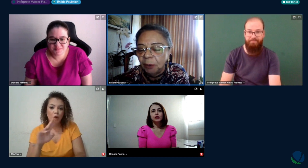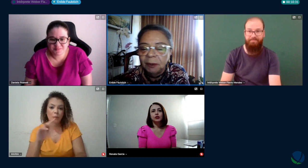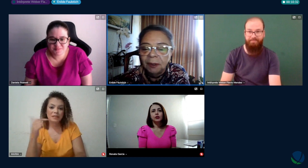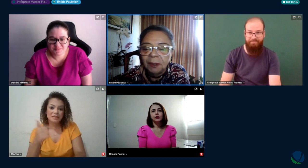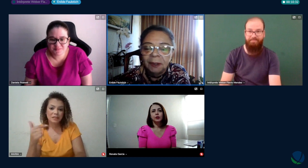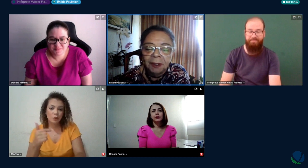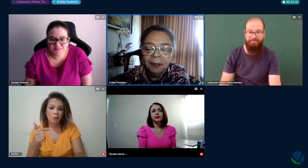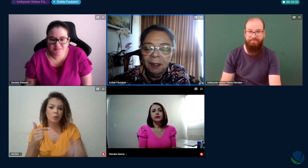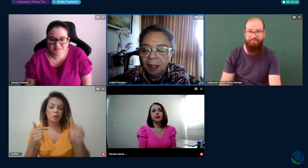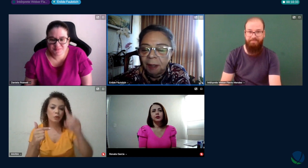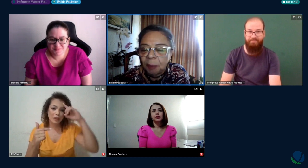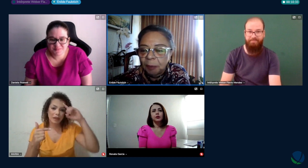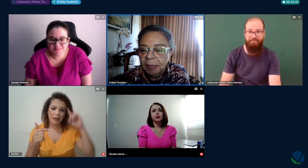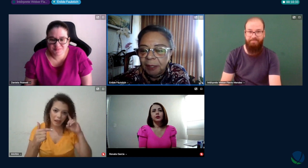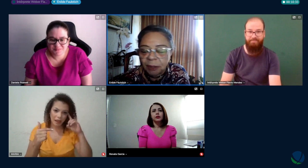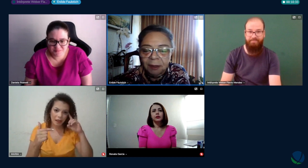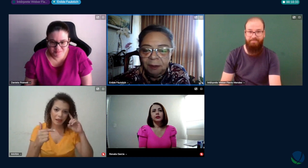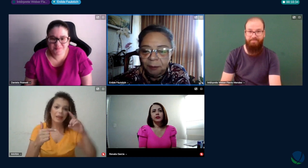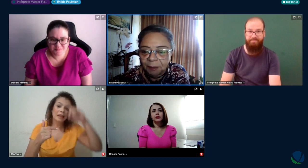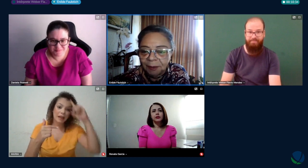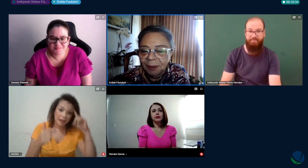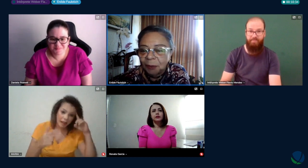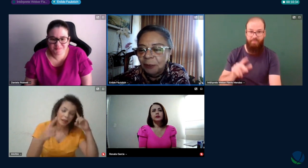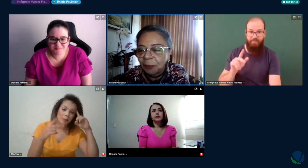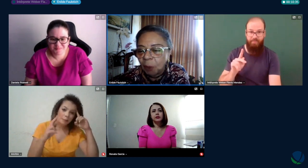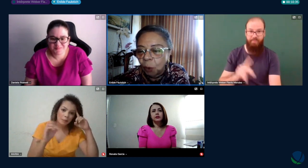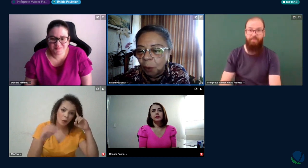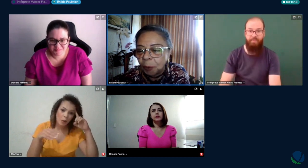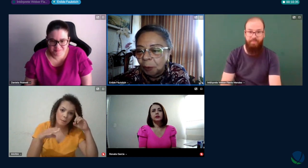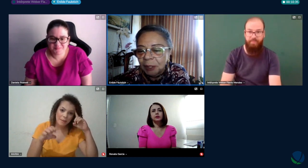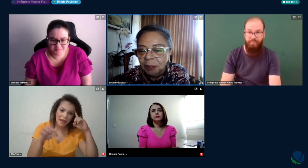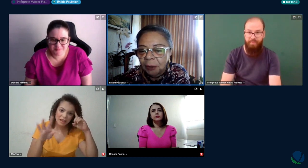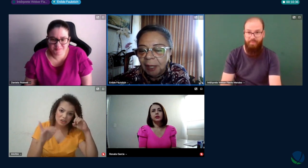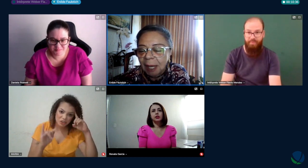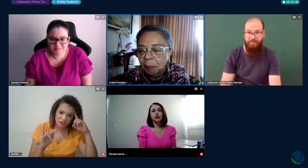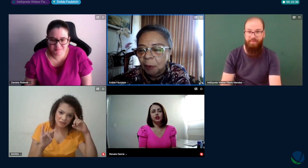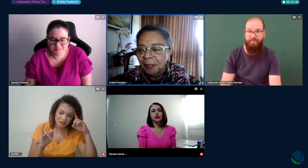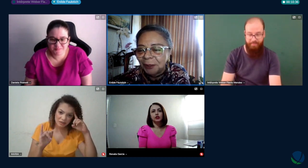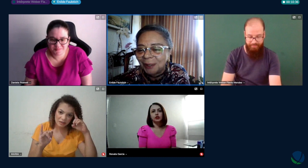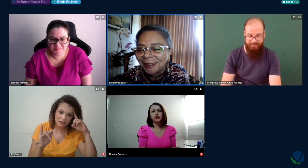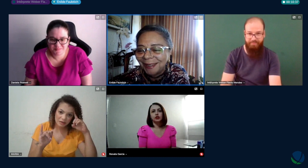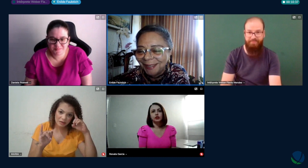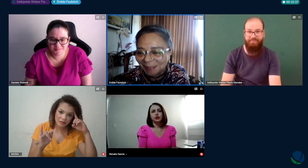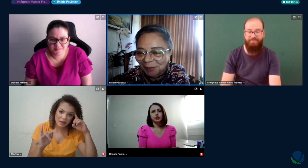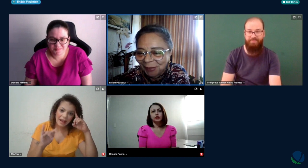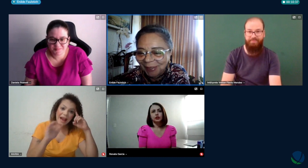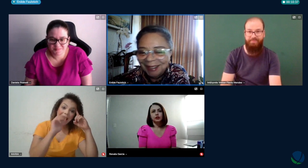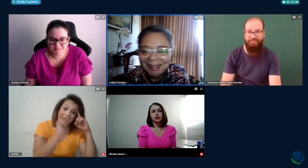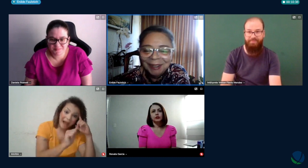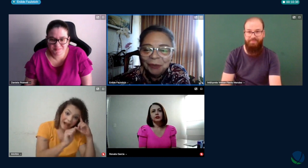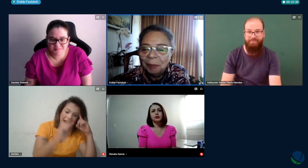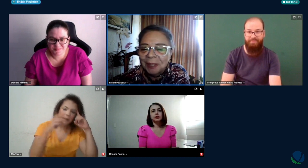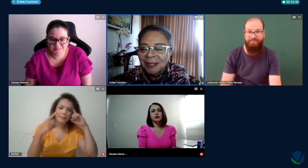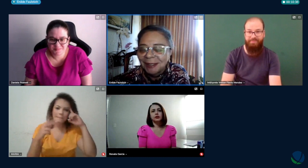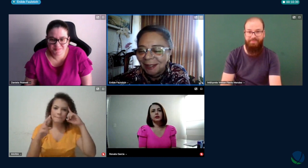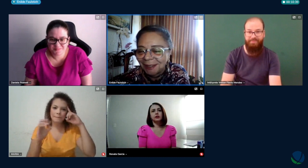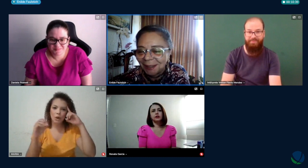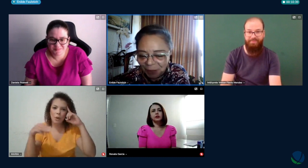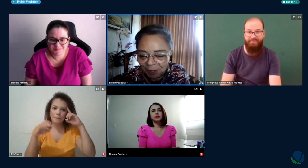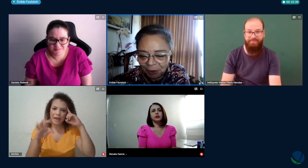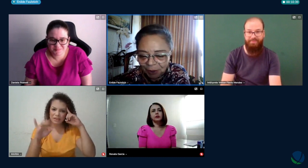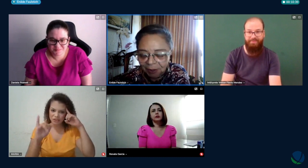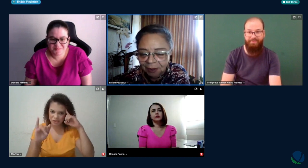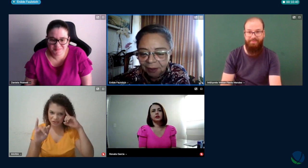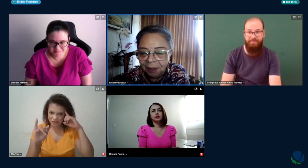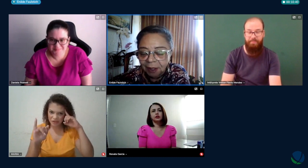tá bom? Daniela promete. Então, quando você fala o promete, não, é a promete, tá bom? Não foi apresentada